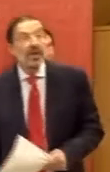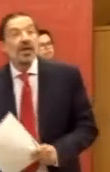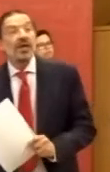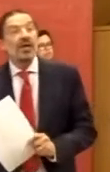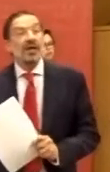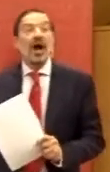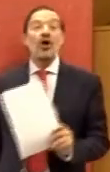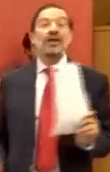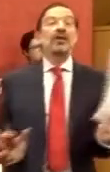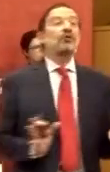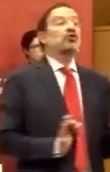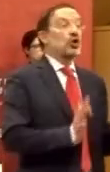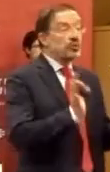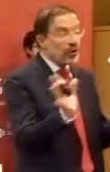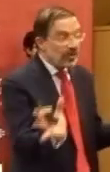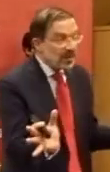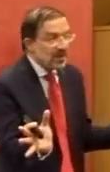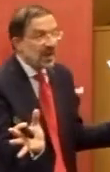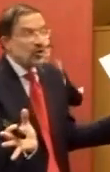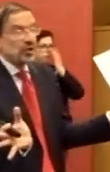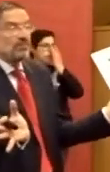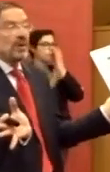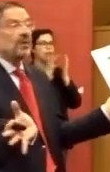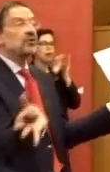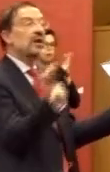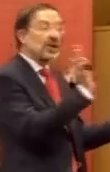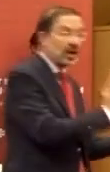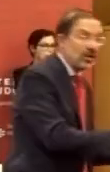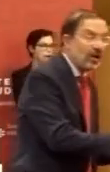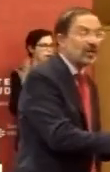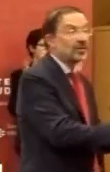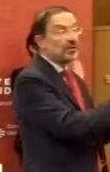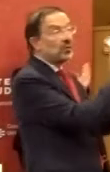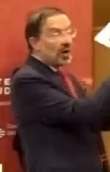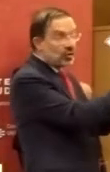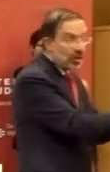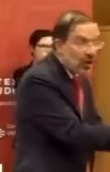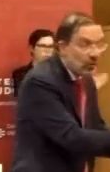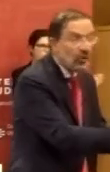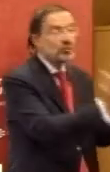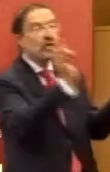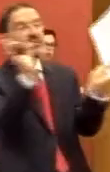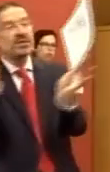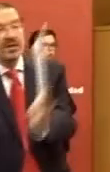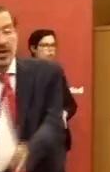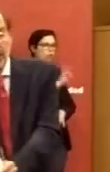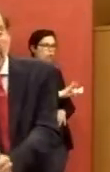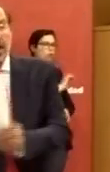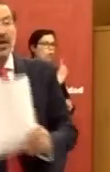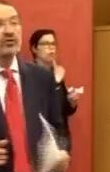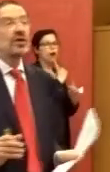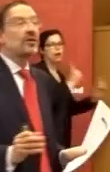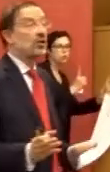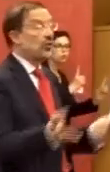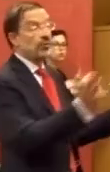programa. Y ahora tenemos dos programas que los impartimos alternativamente, es decir, un año se da uno de los programas y